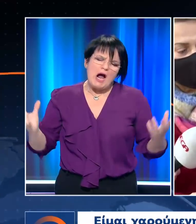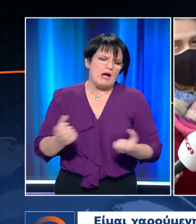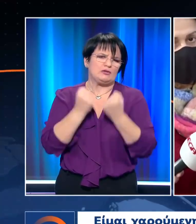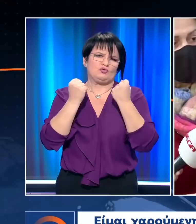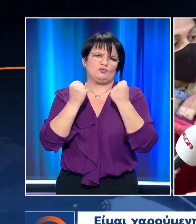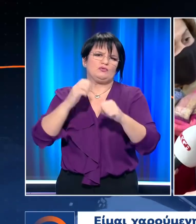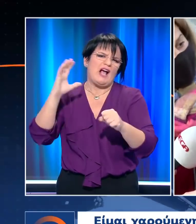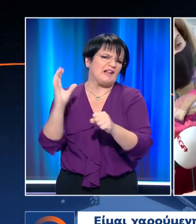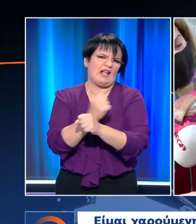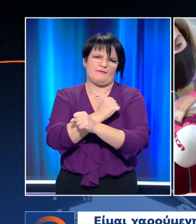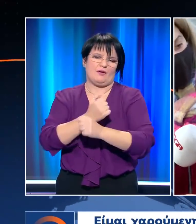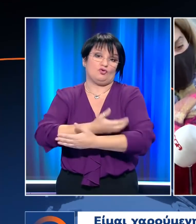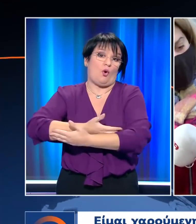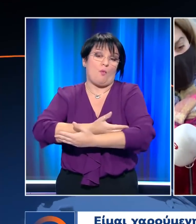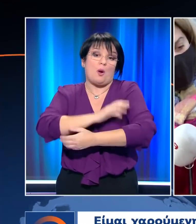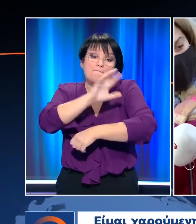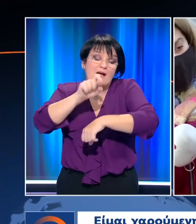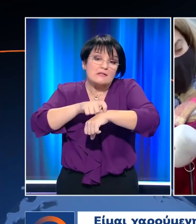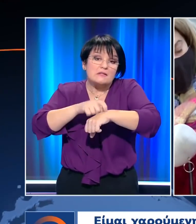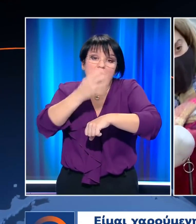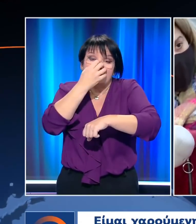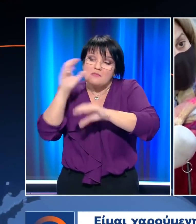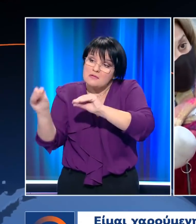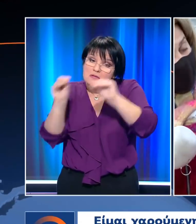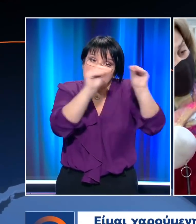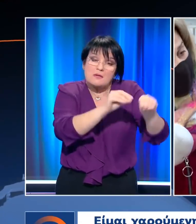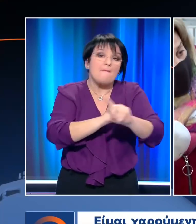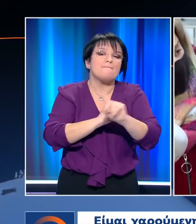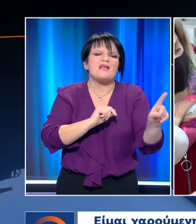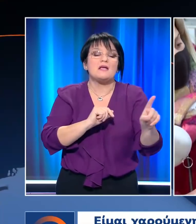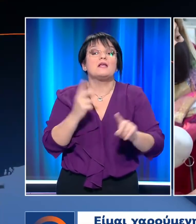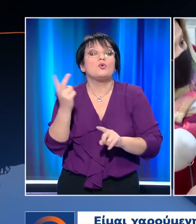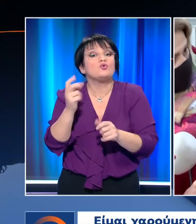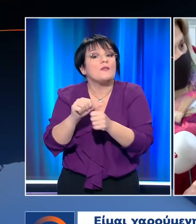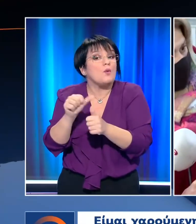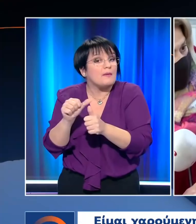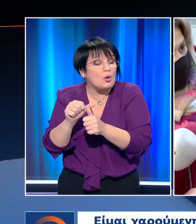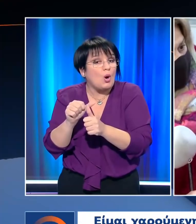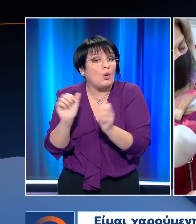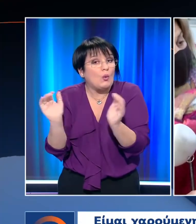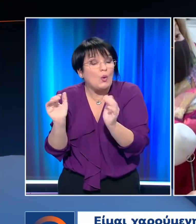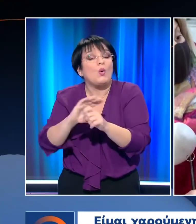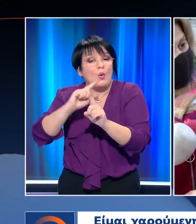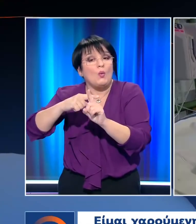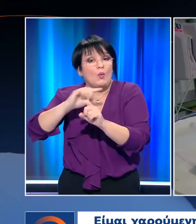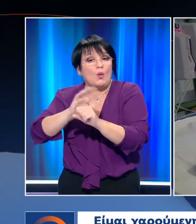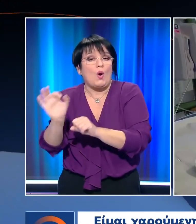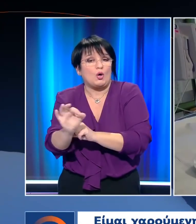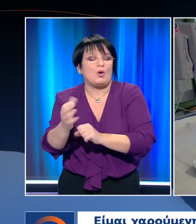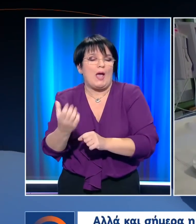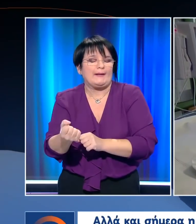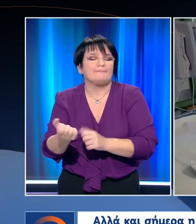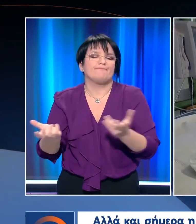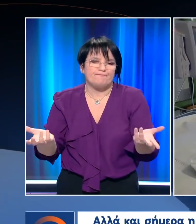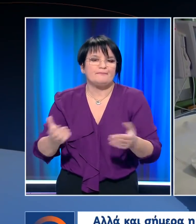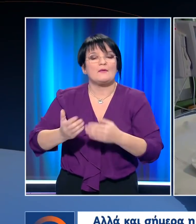εγώ, μέχρι στιγμής να μην διασωληνωθεί. Πόσο μηνών το μωρό? 22 μηνών. Με κορονοϊό? Με κορονοϊό. Αλλά και